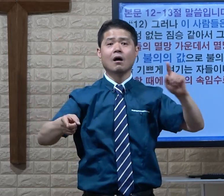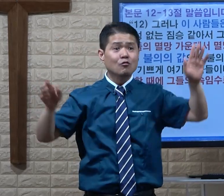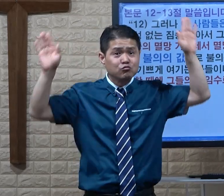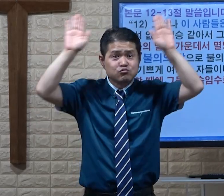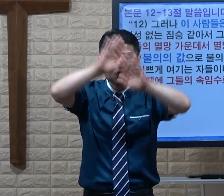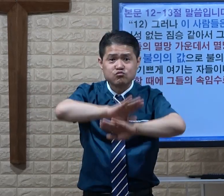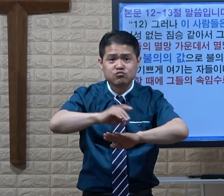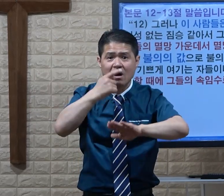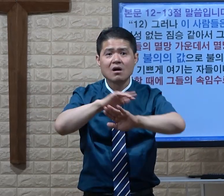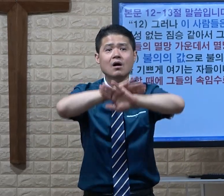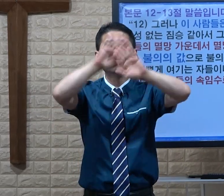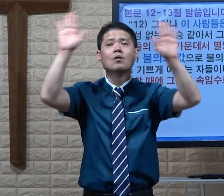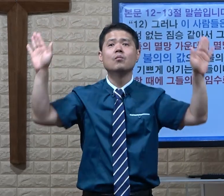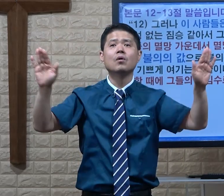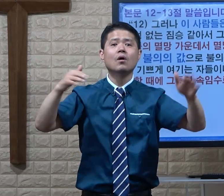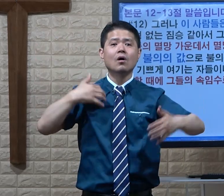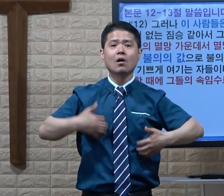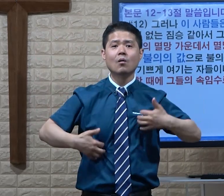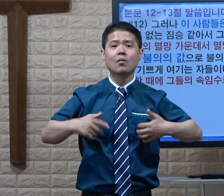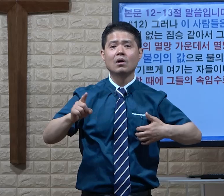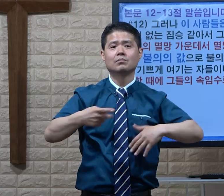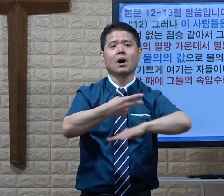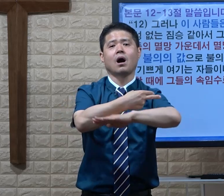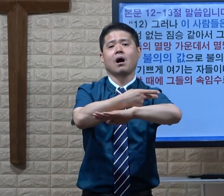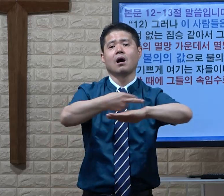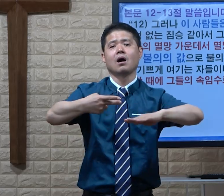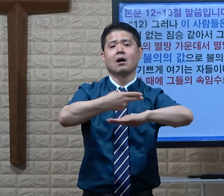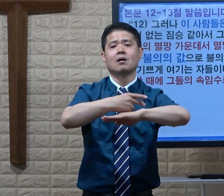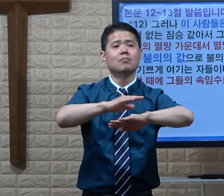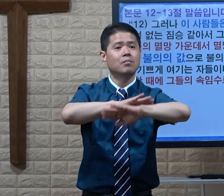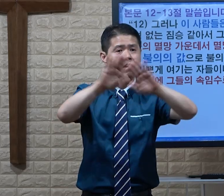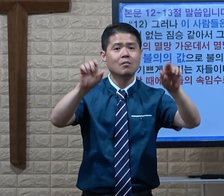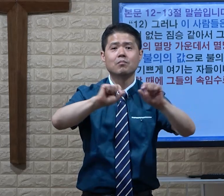마음대로 생활을 하는데 밤낮으로